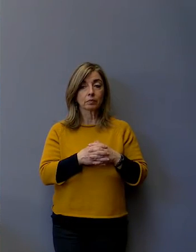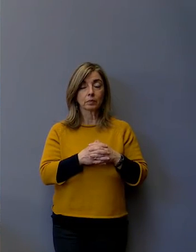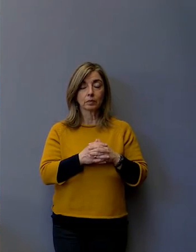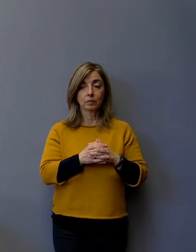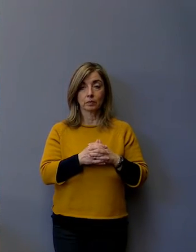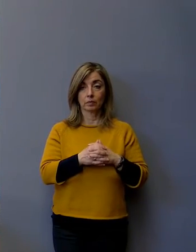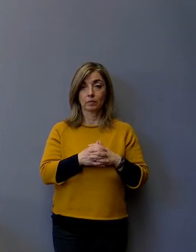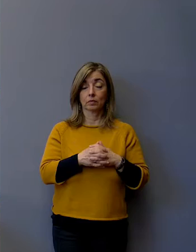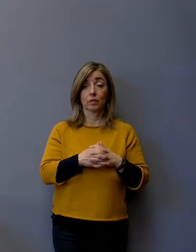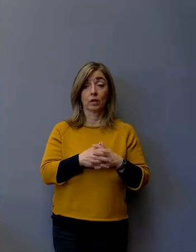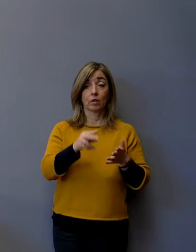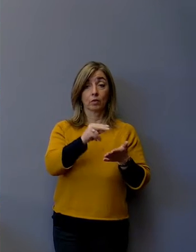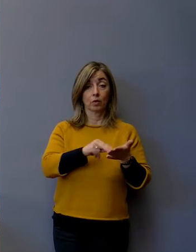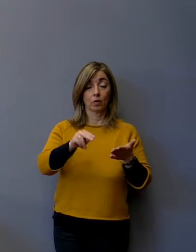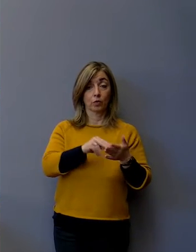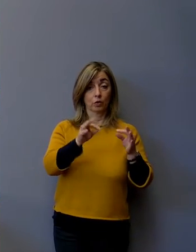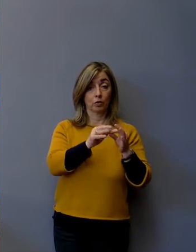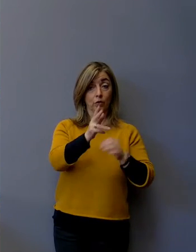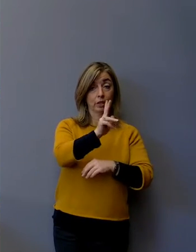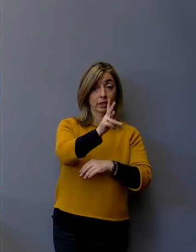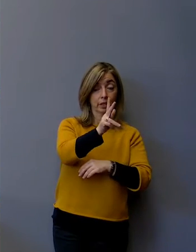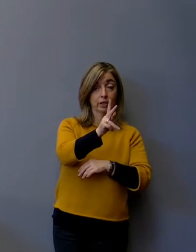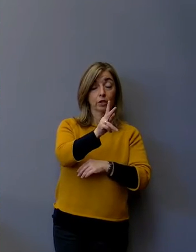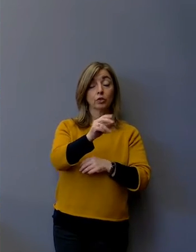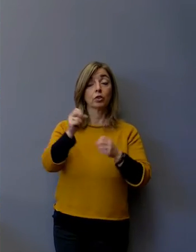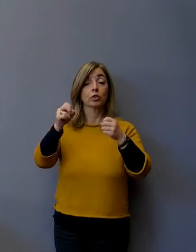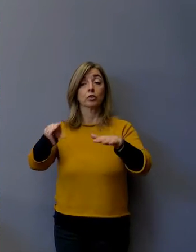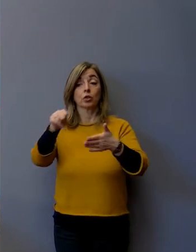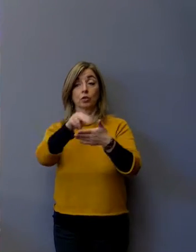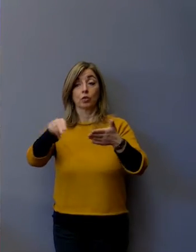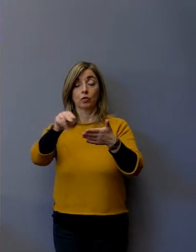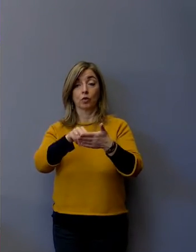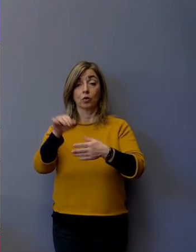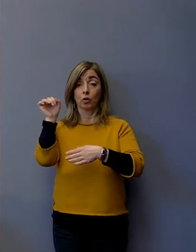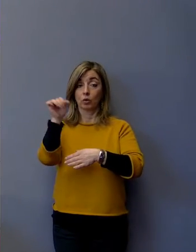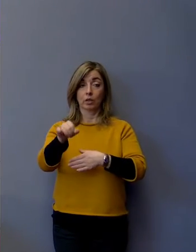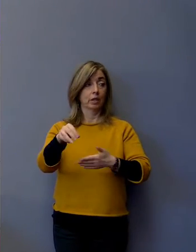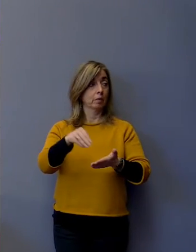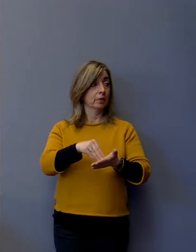13 voti favorevoli e 18 contrari in presenza consigliere avvenente